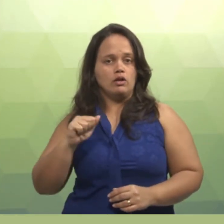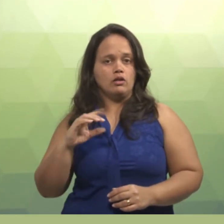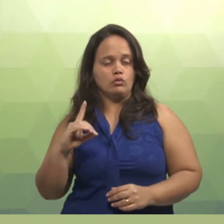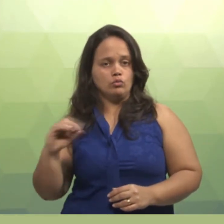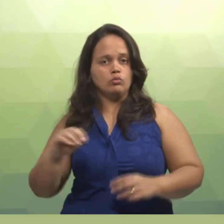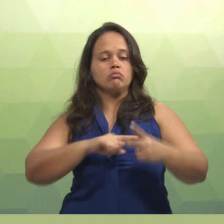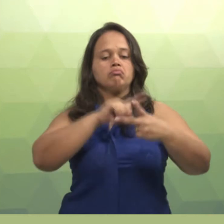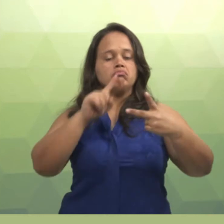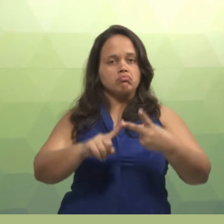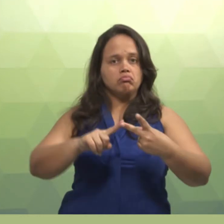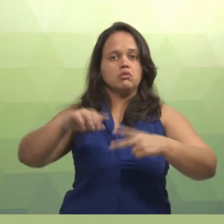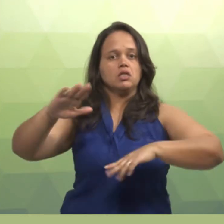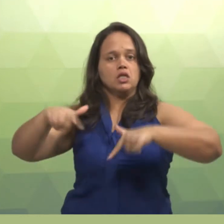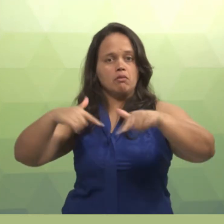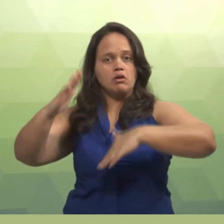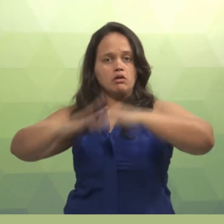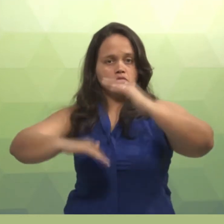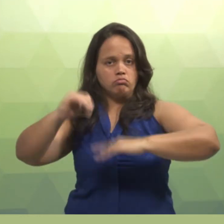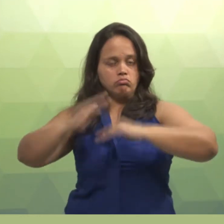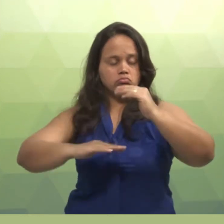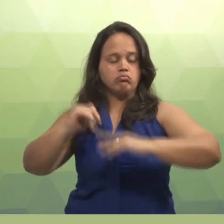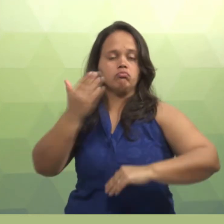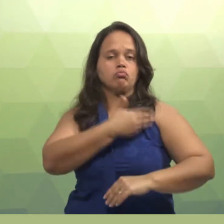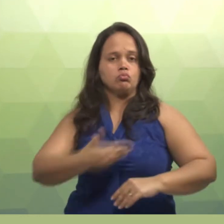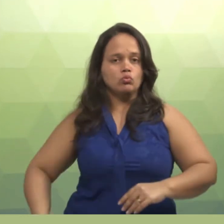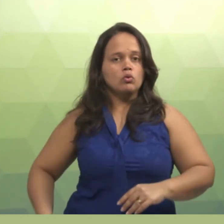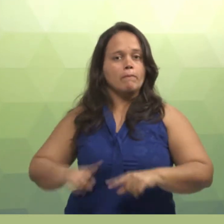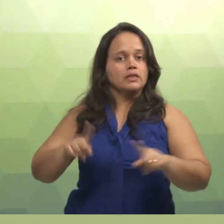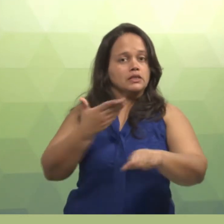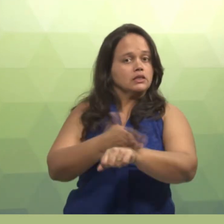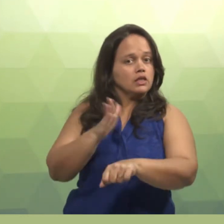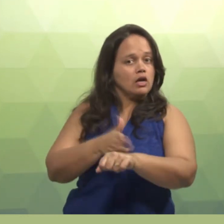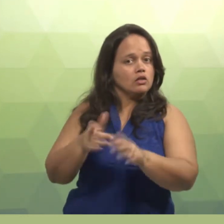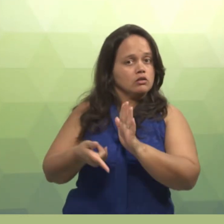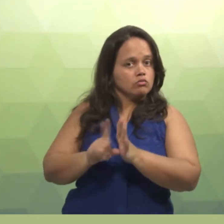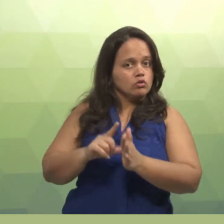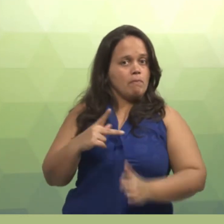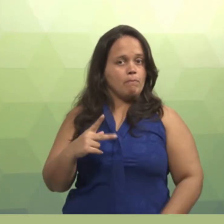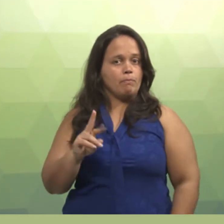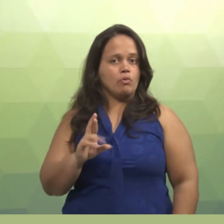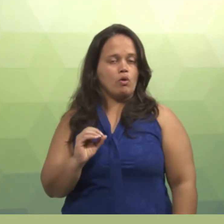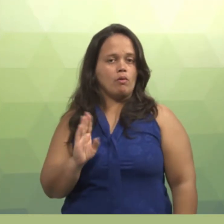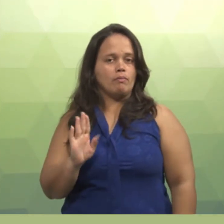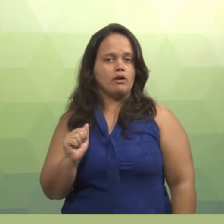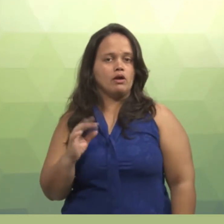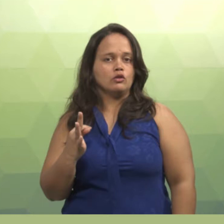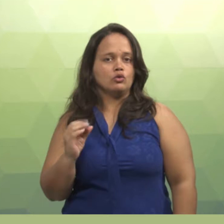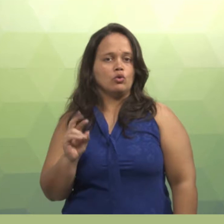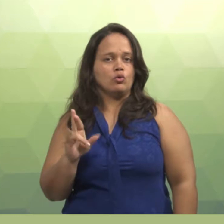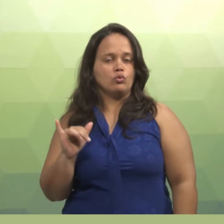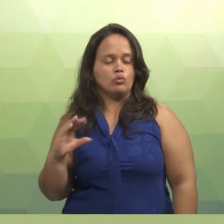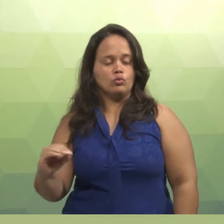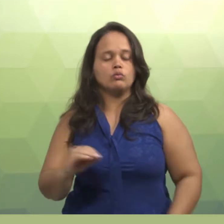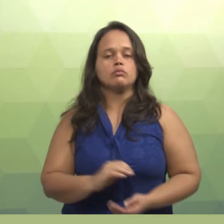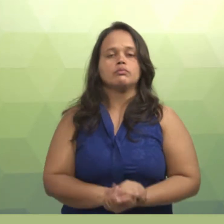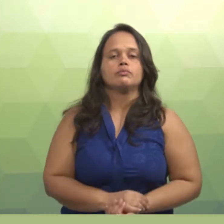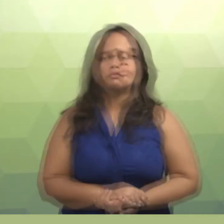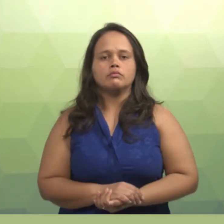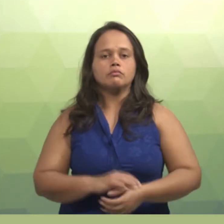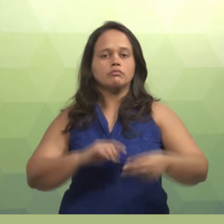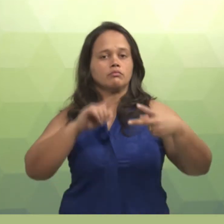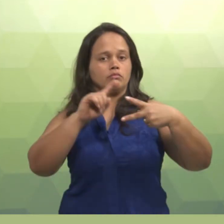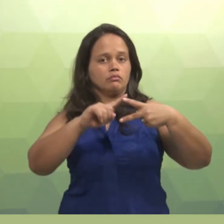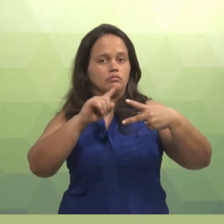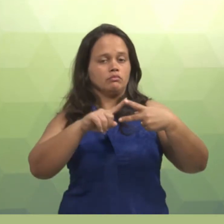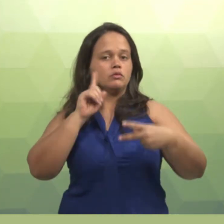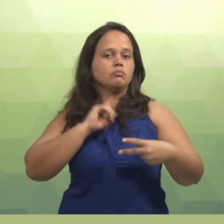de desempenho individual em Minas Gerais apresenta a seguinte fundamentação legal: parágrafo 3º do artigo 31